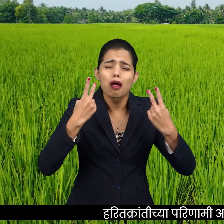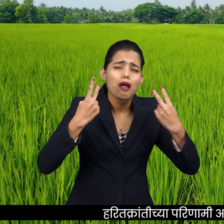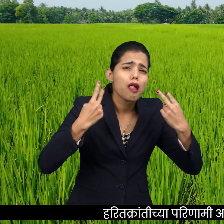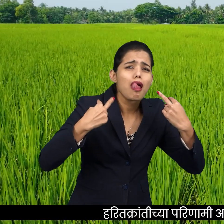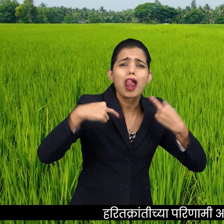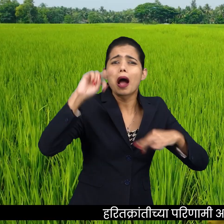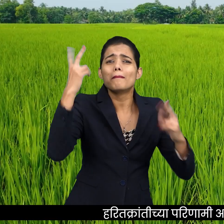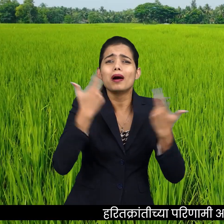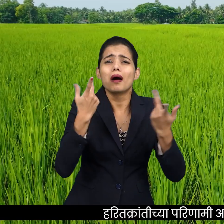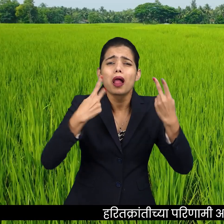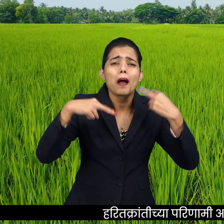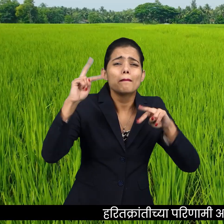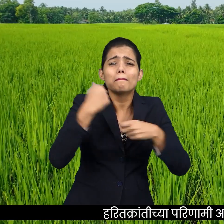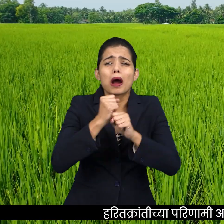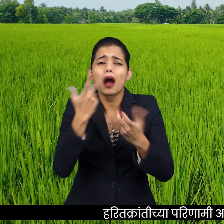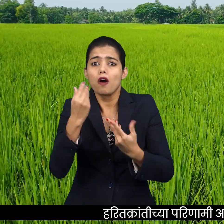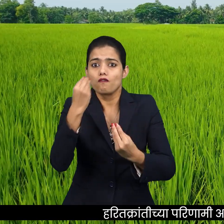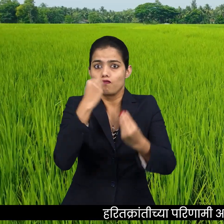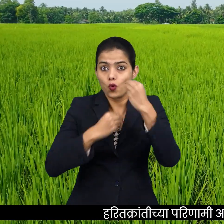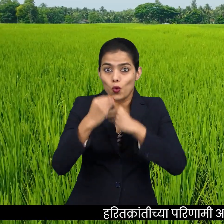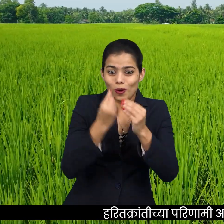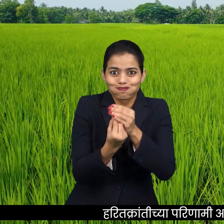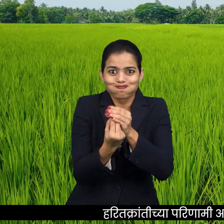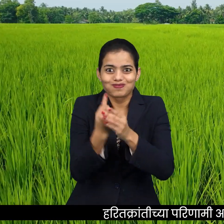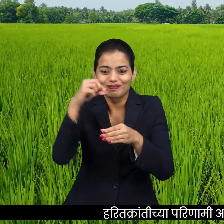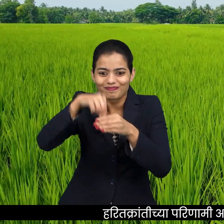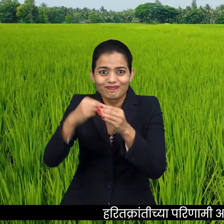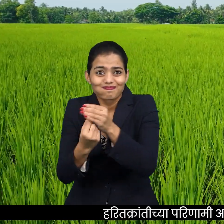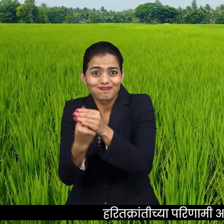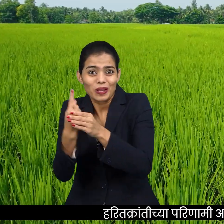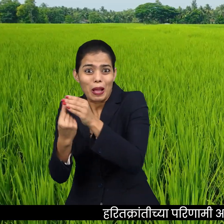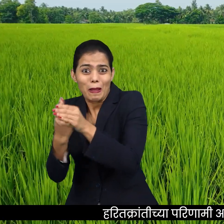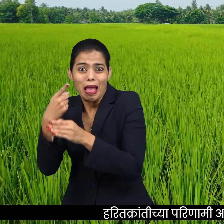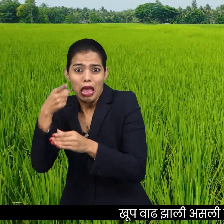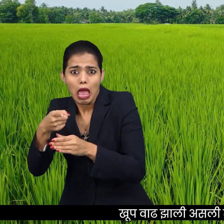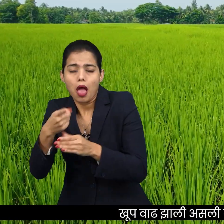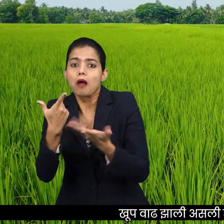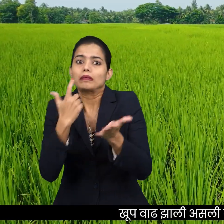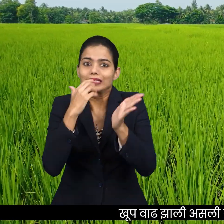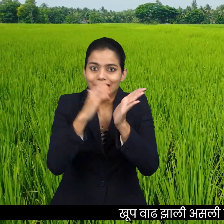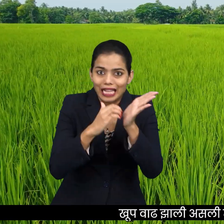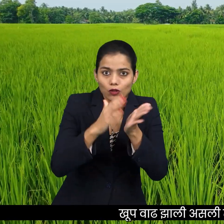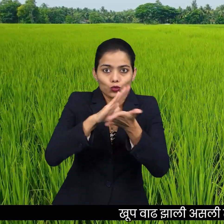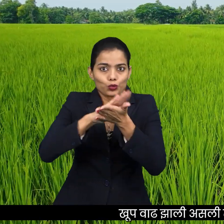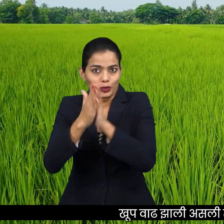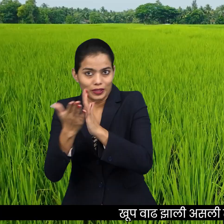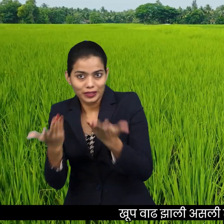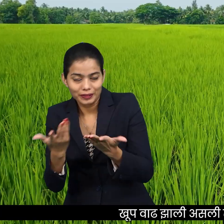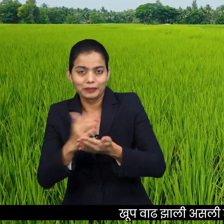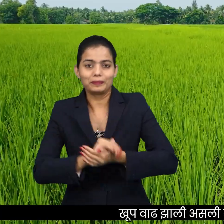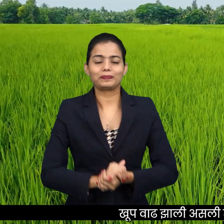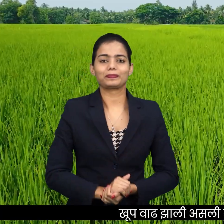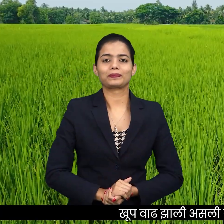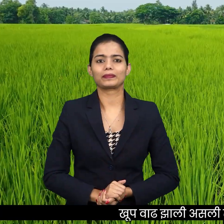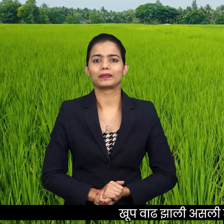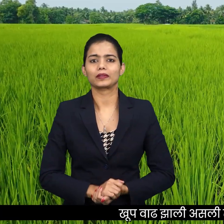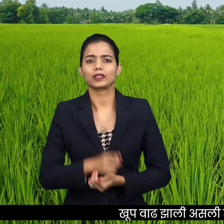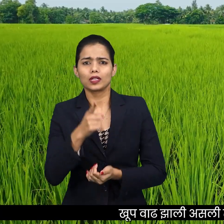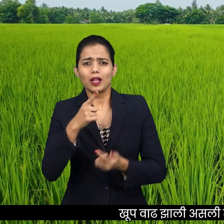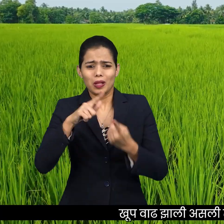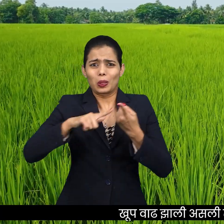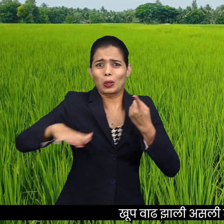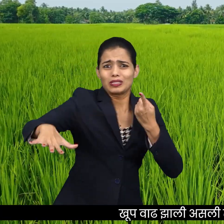दुसरं, हरित क्रांतीच्या परिणामी अन्नधान्याच्या उत्पादनात खूप वाढ झाली असली तरी